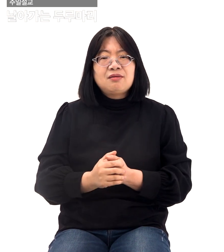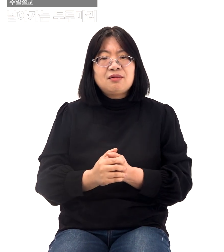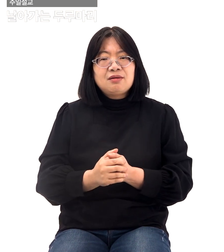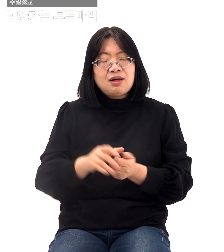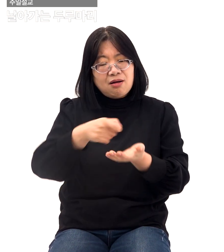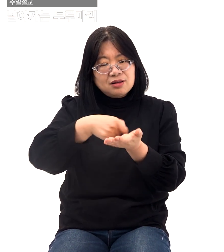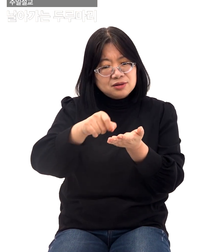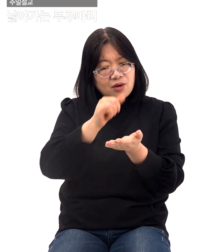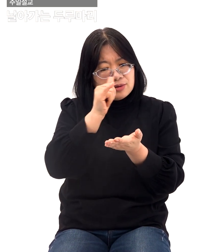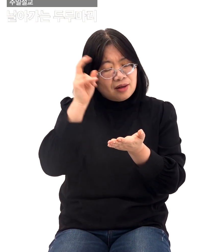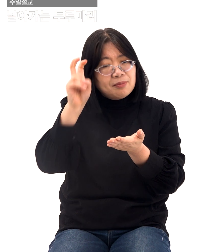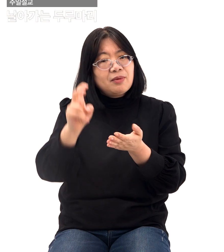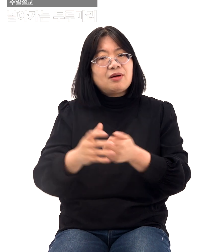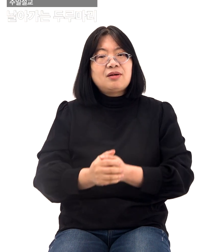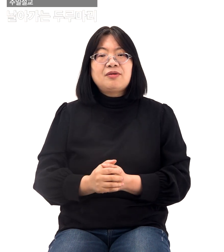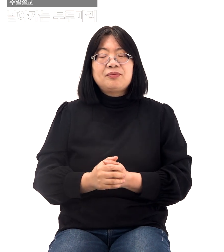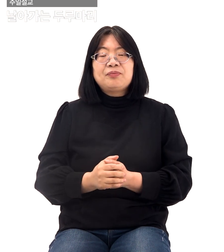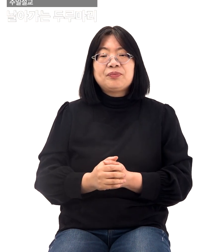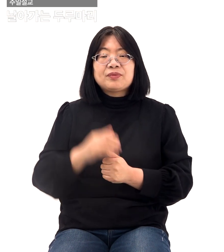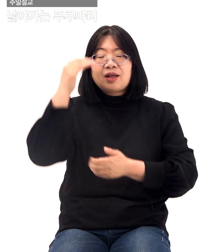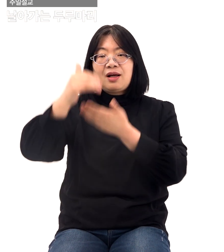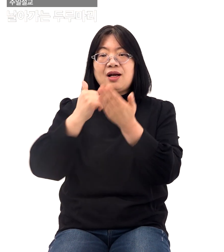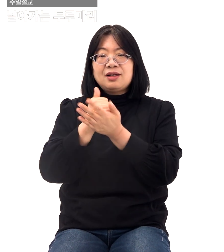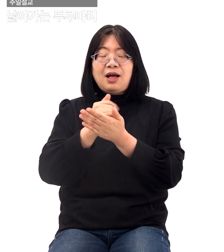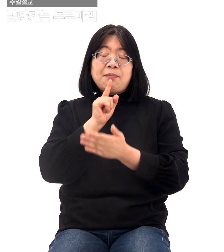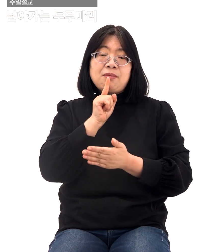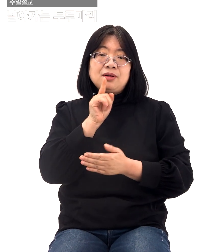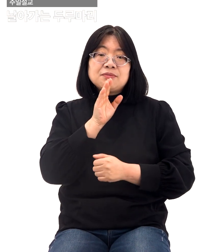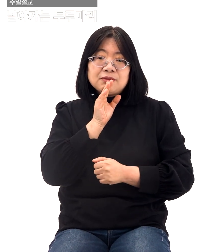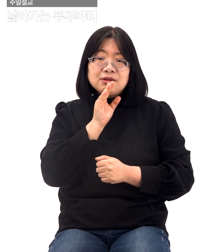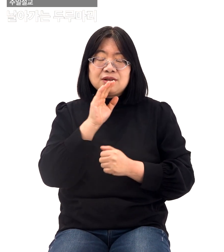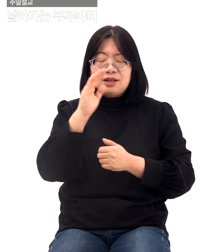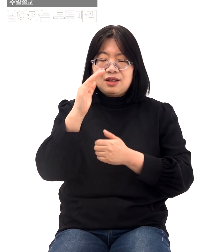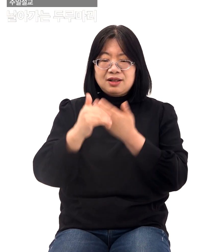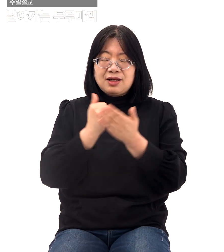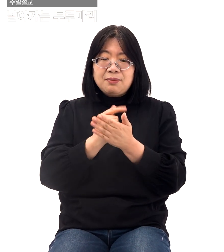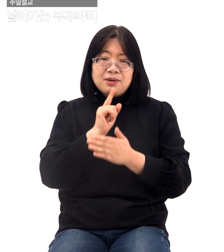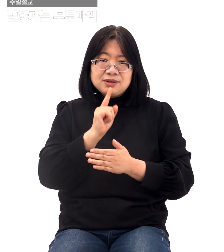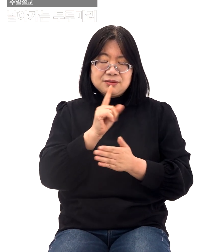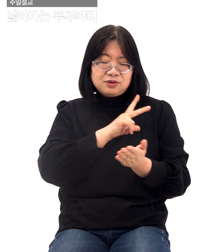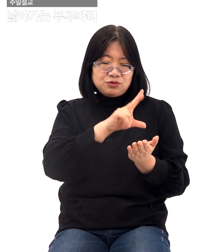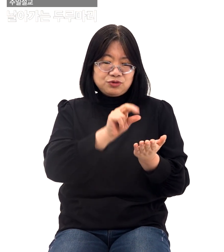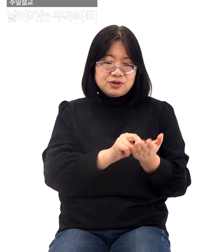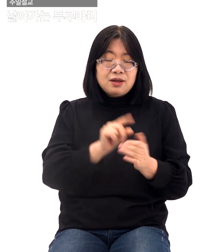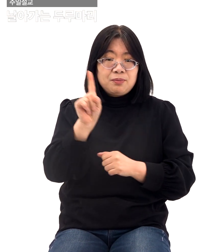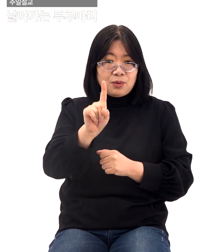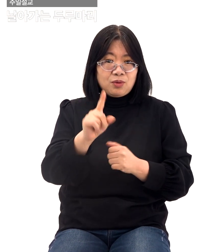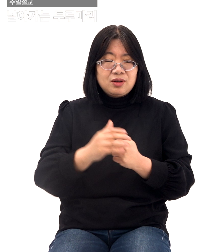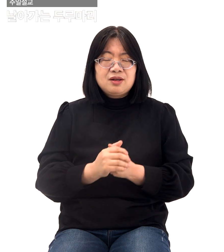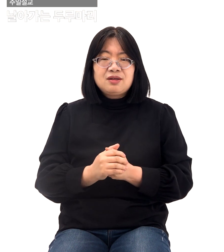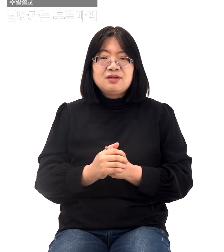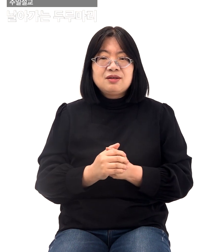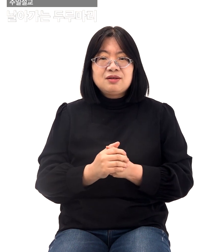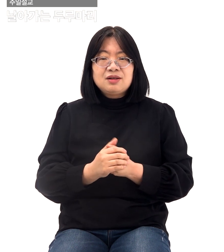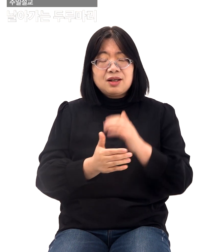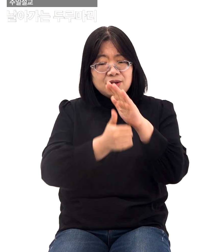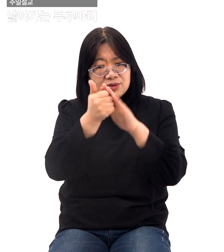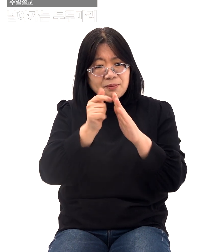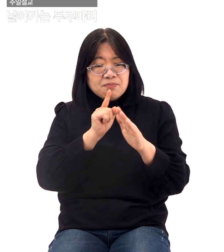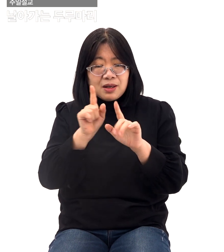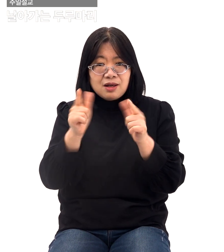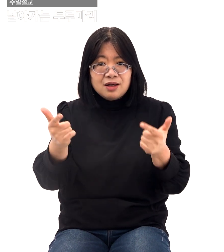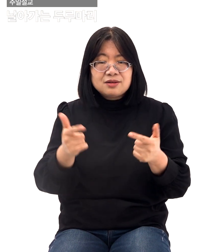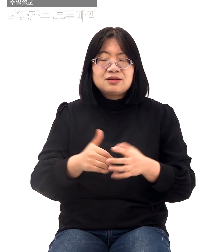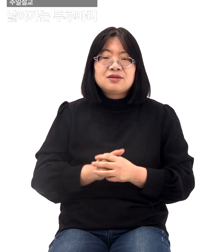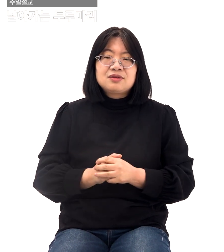쓰여져 있을 텐데, 그것이 하나님의 말씀인데 말씀의 주제가 희망적인 말씀이